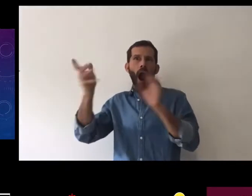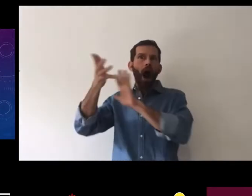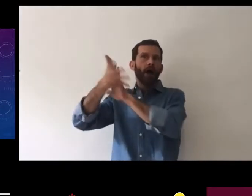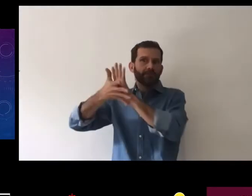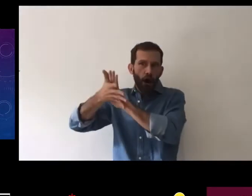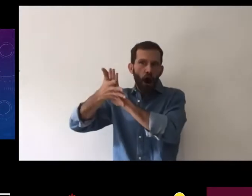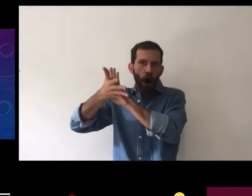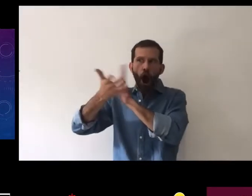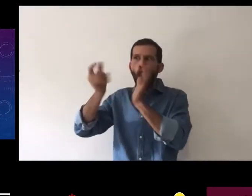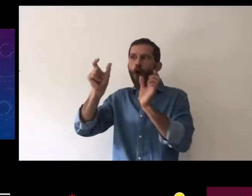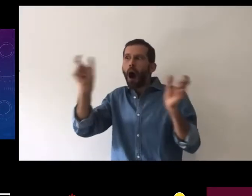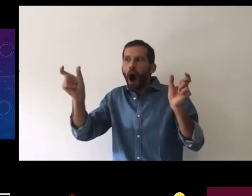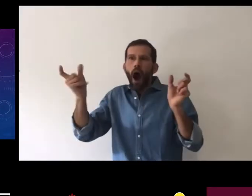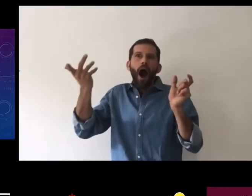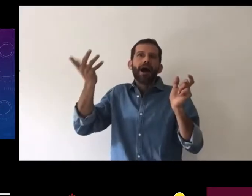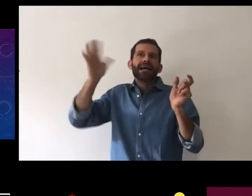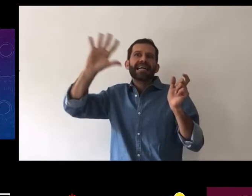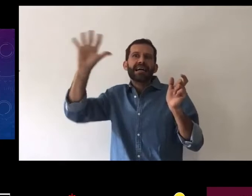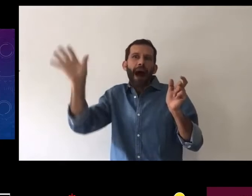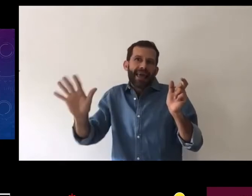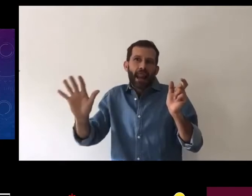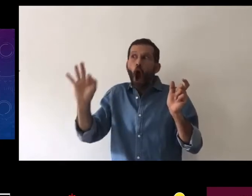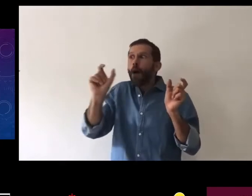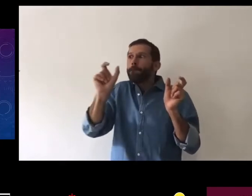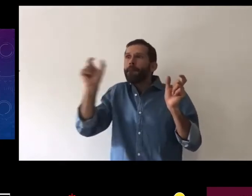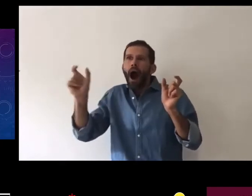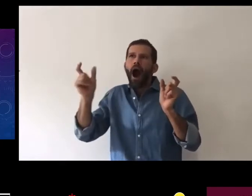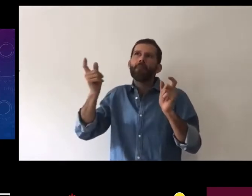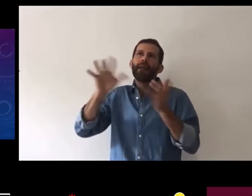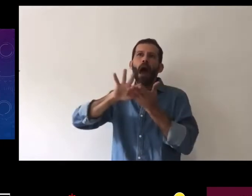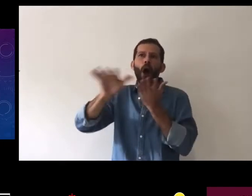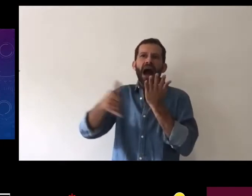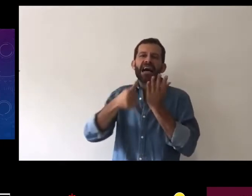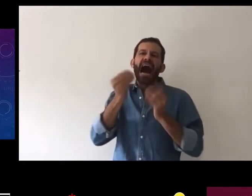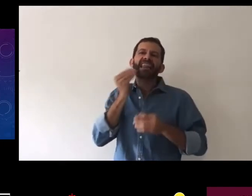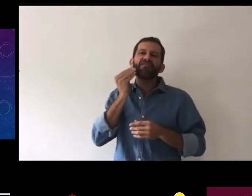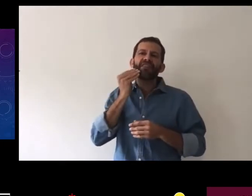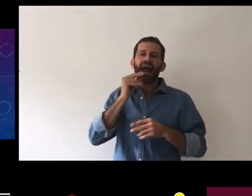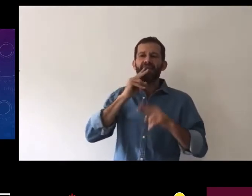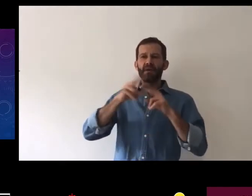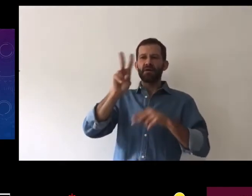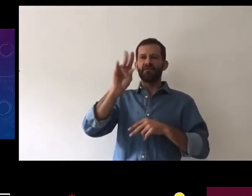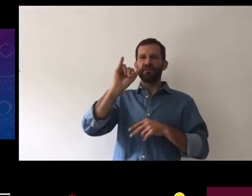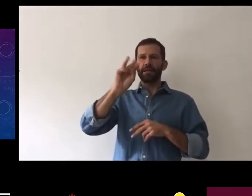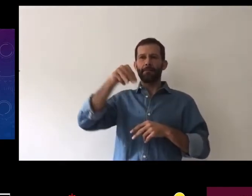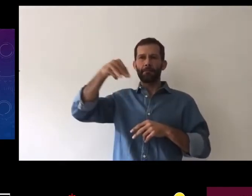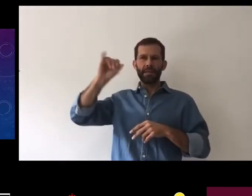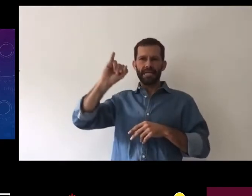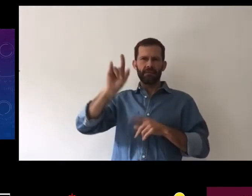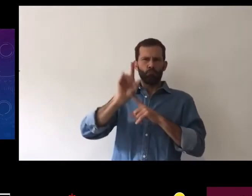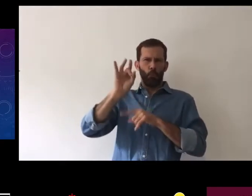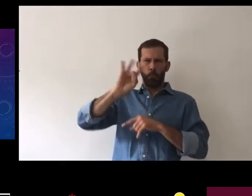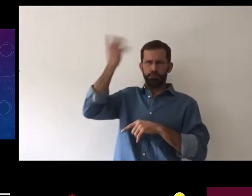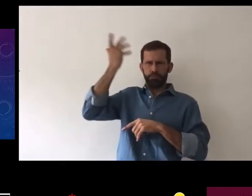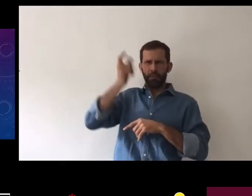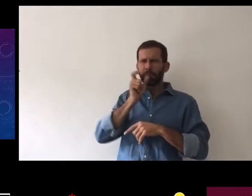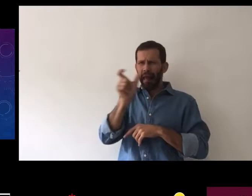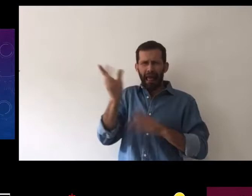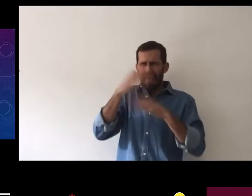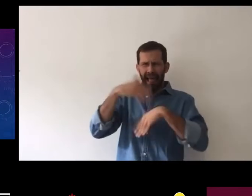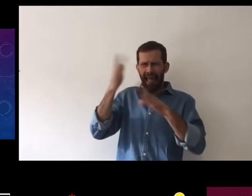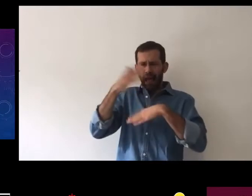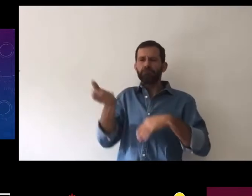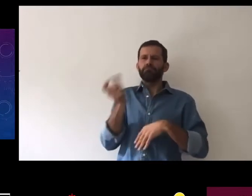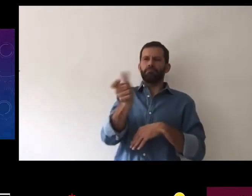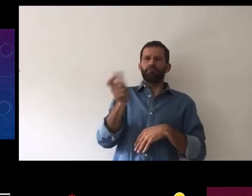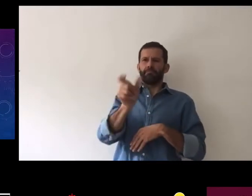vamos a utilizar una tercera imagen o un tercer signo o un tercer vocablo